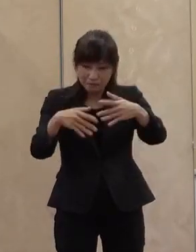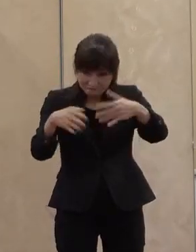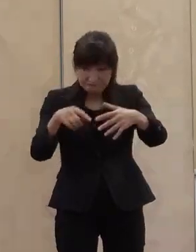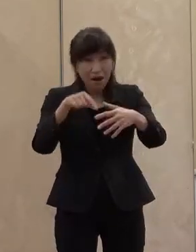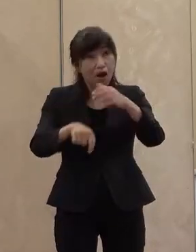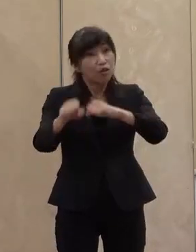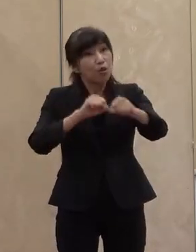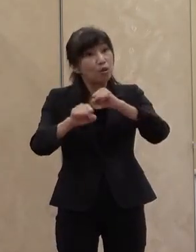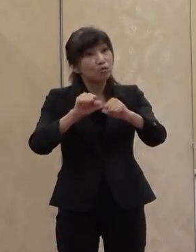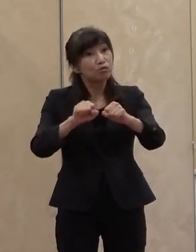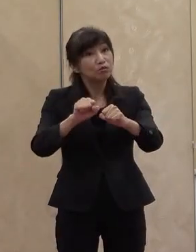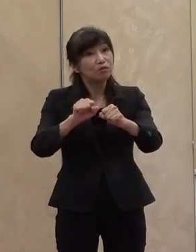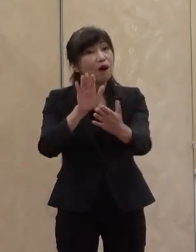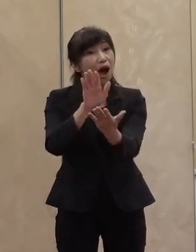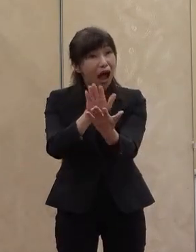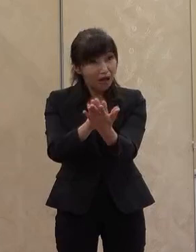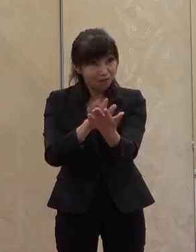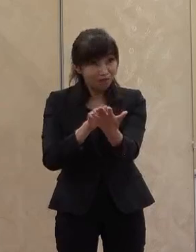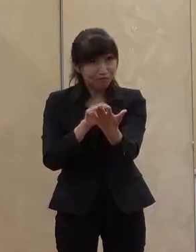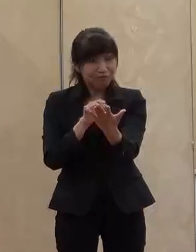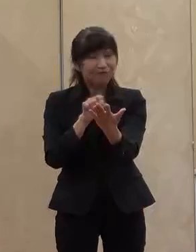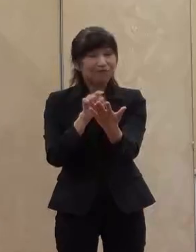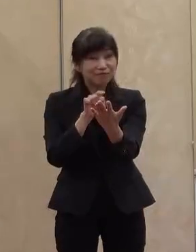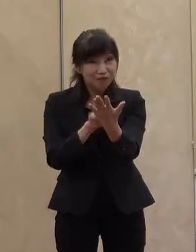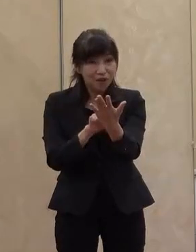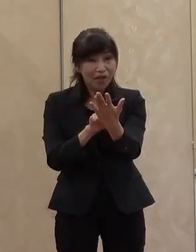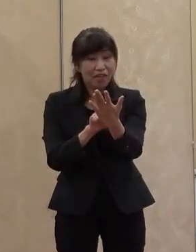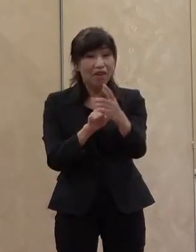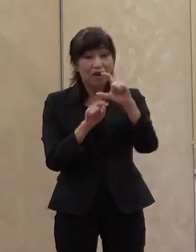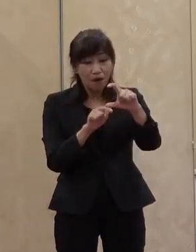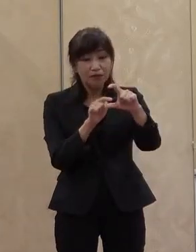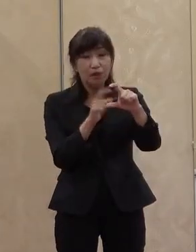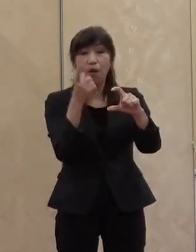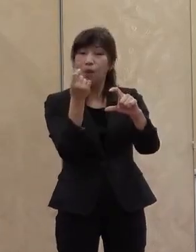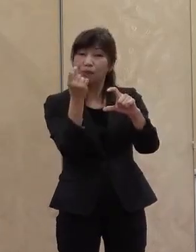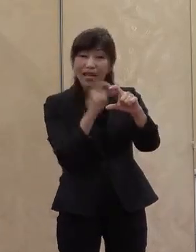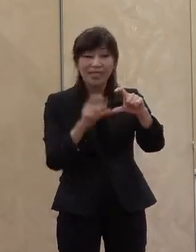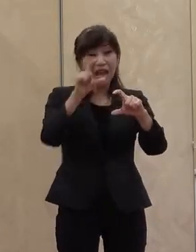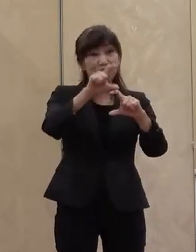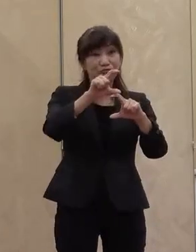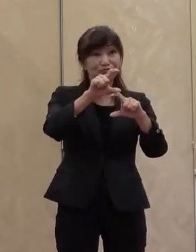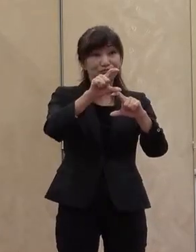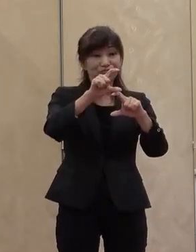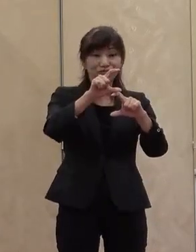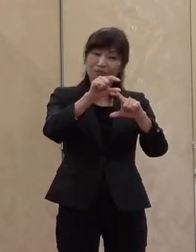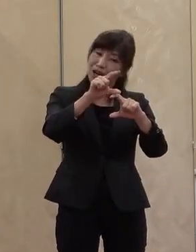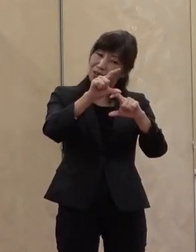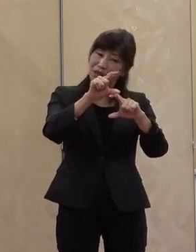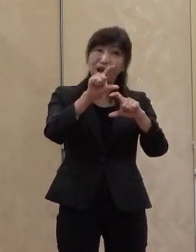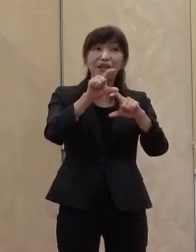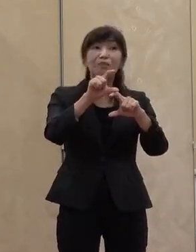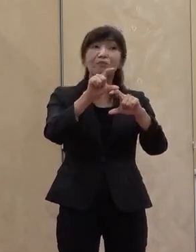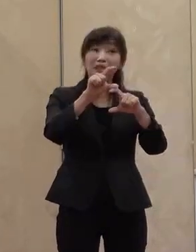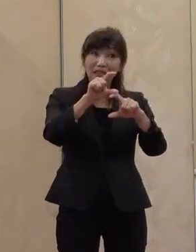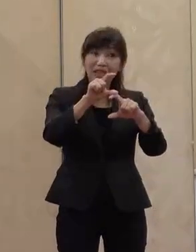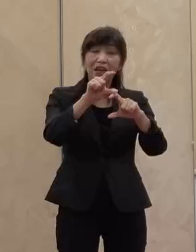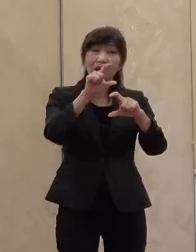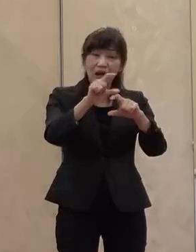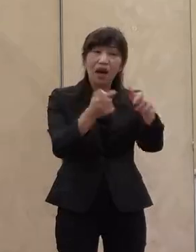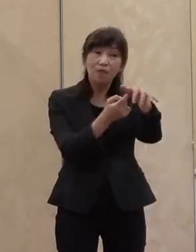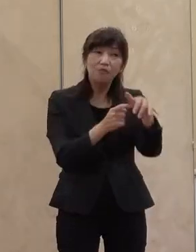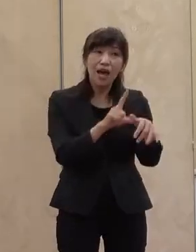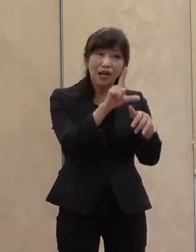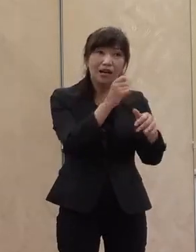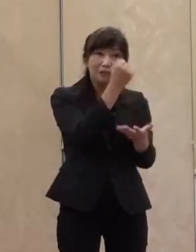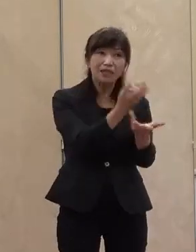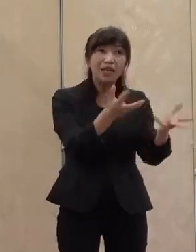分、その倍の部分というか同じ額を、ちょっと割合違うところなんですけど、村上財団がそのまま